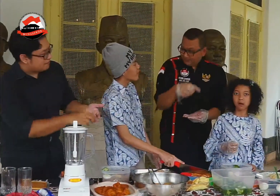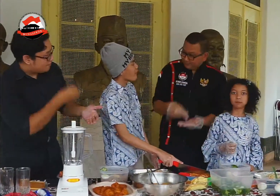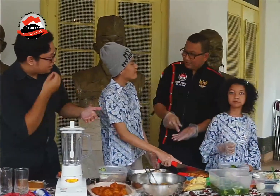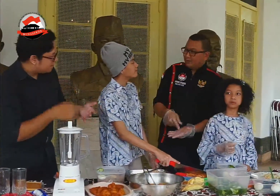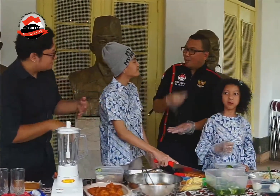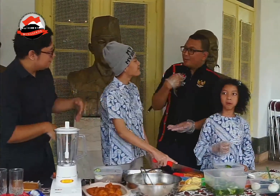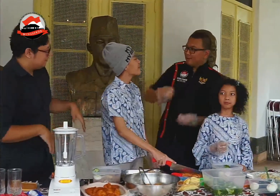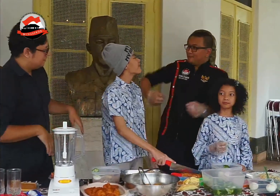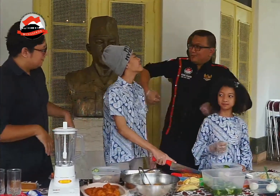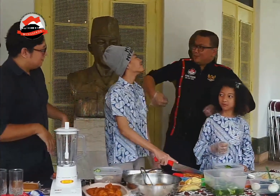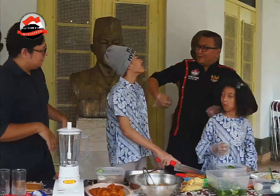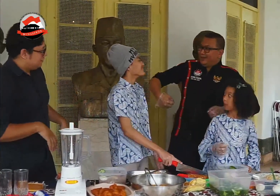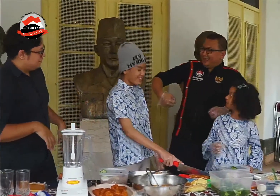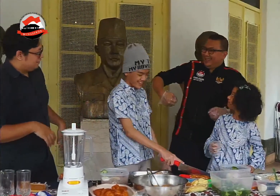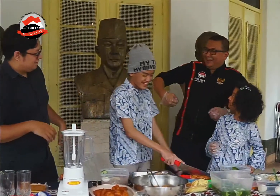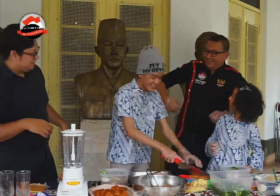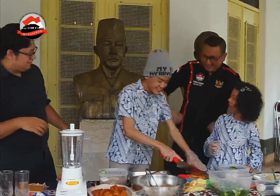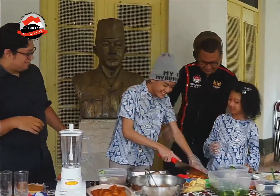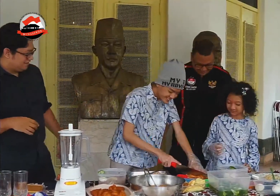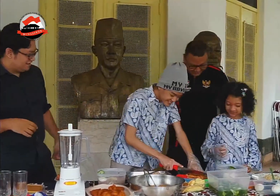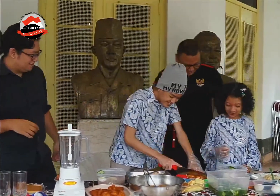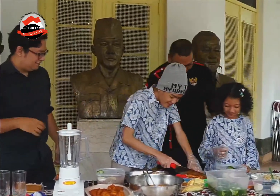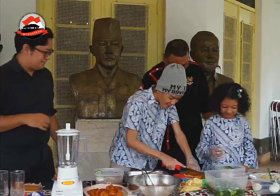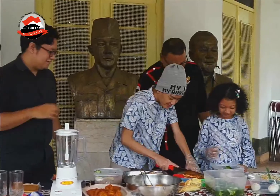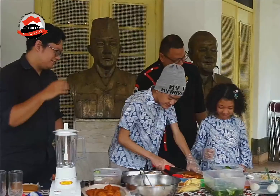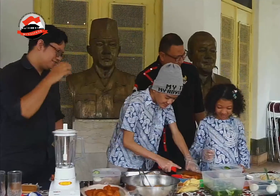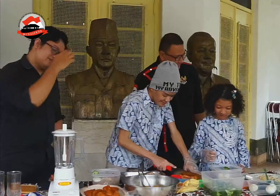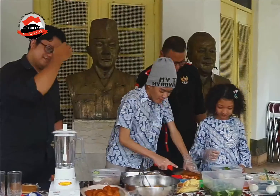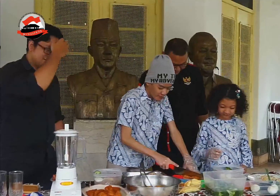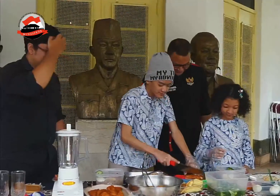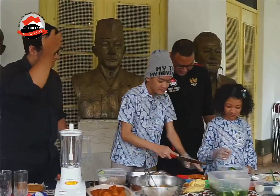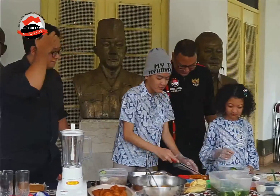jadi, Omnya gemuk duluan.